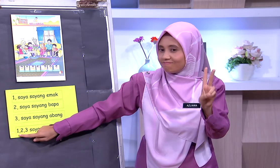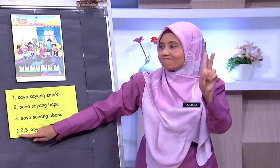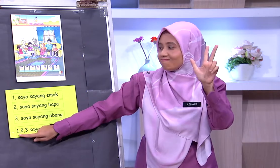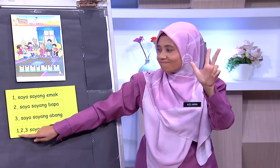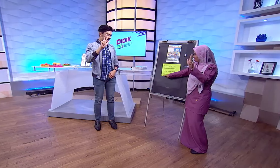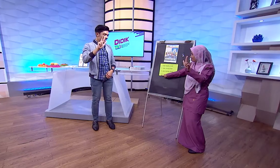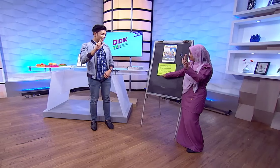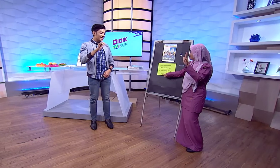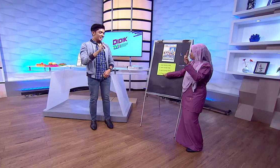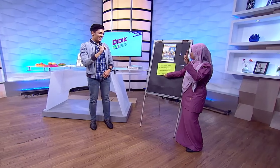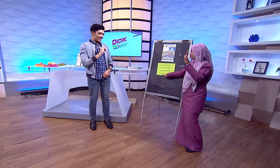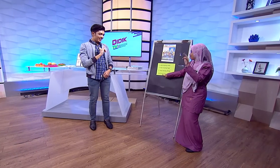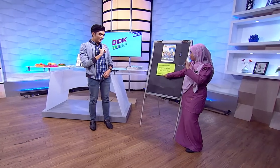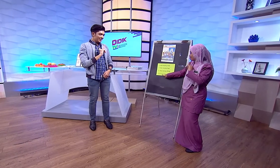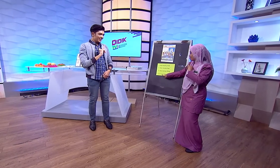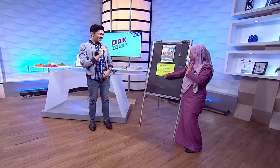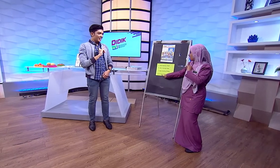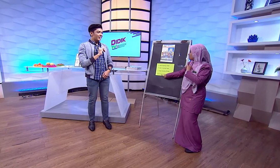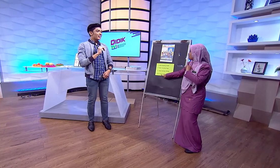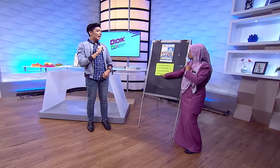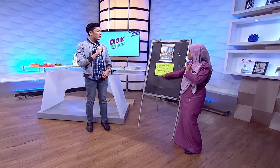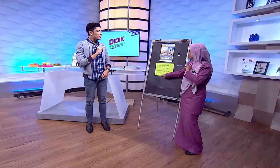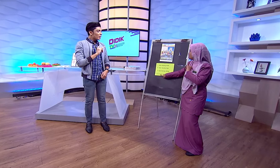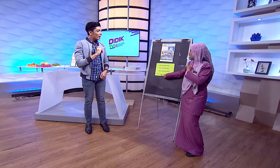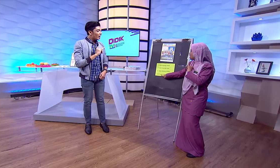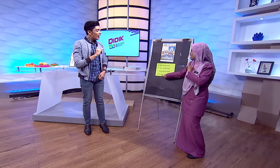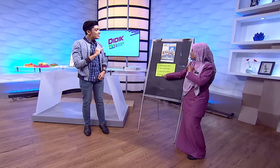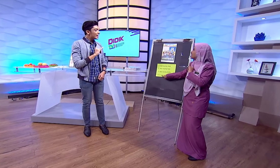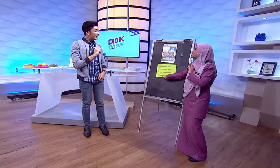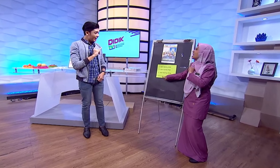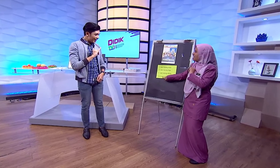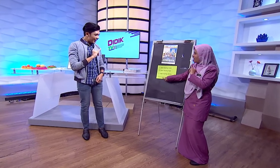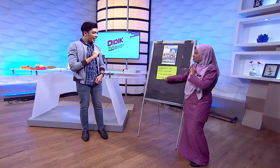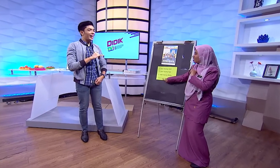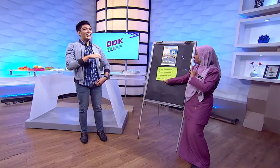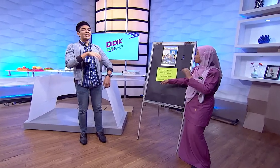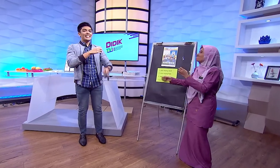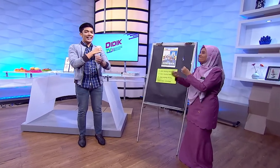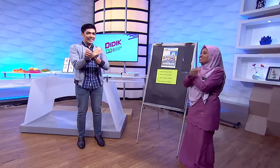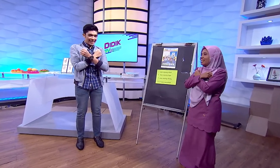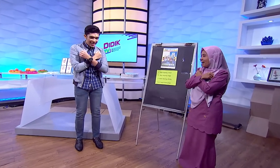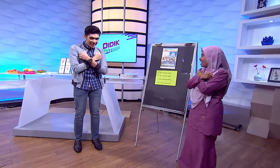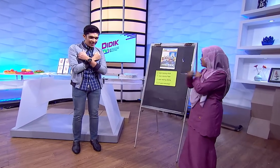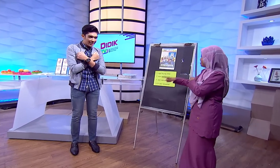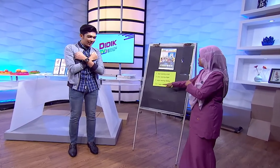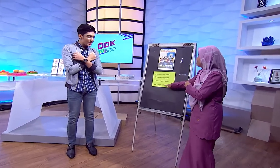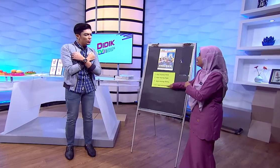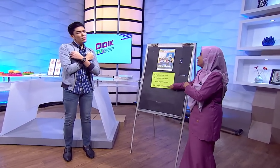123 Saya saat Mas maaf salah itu desa yang hilang nanya saya semua